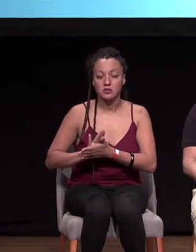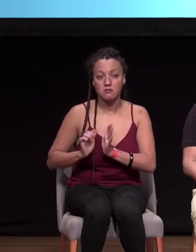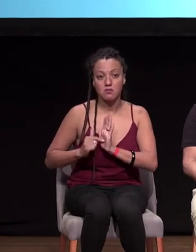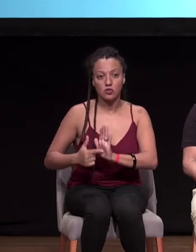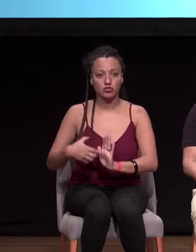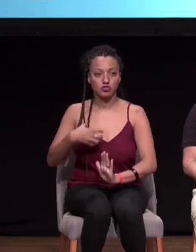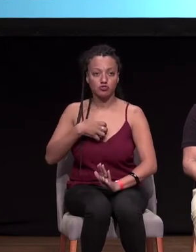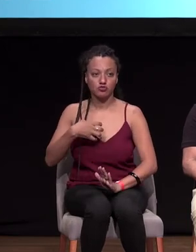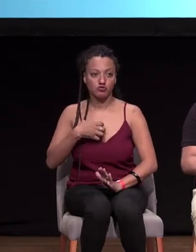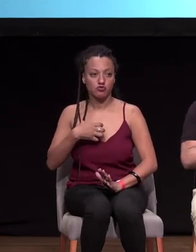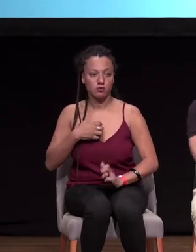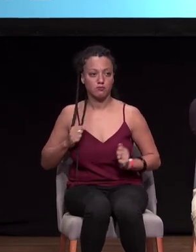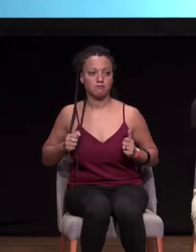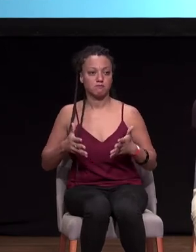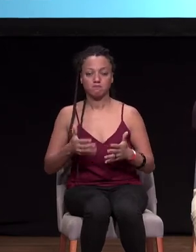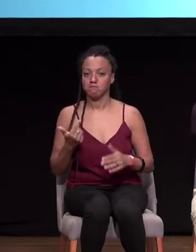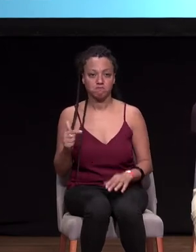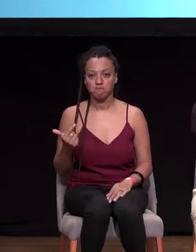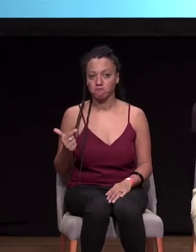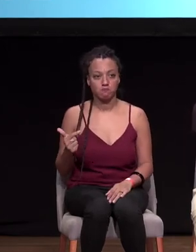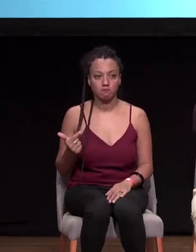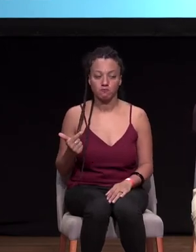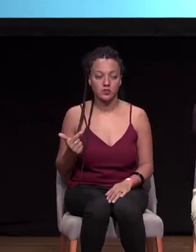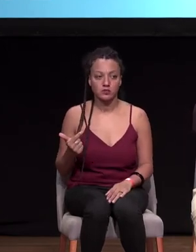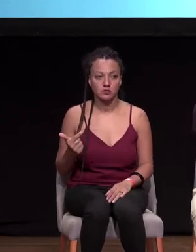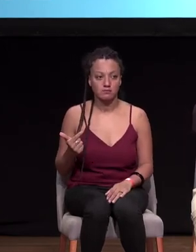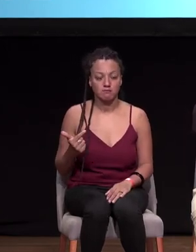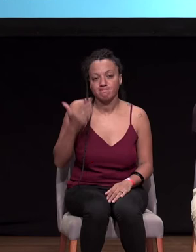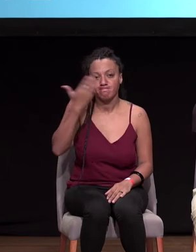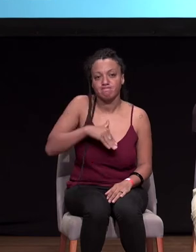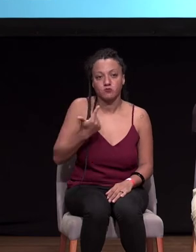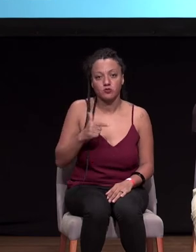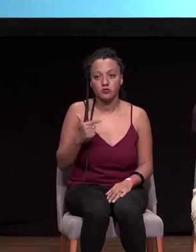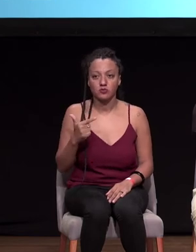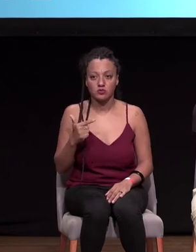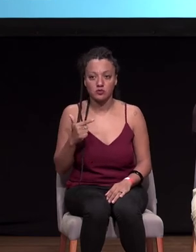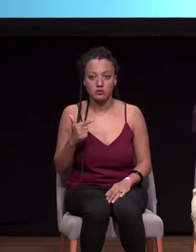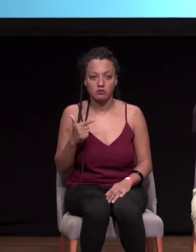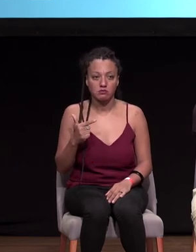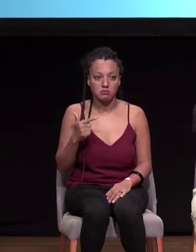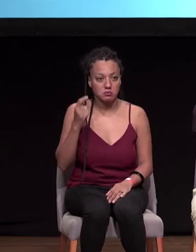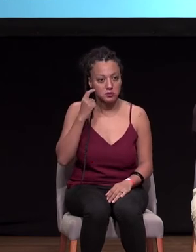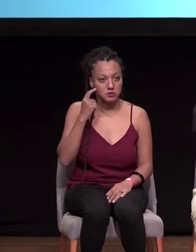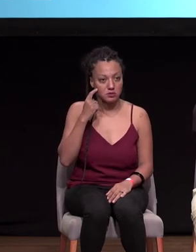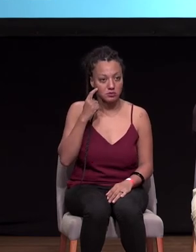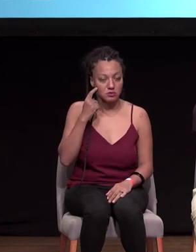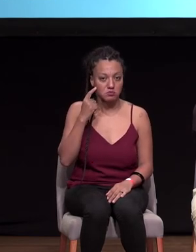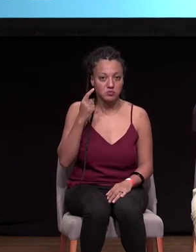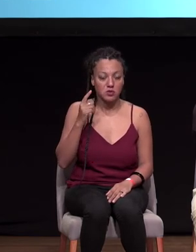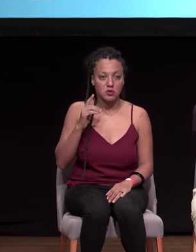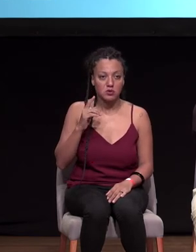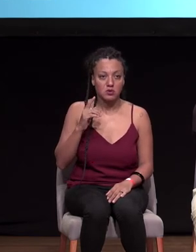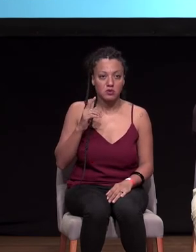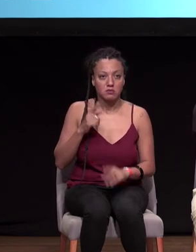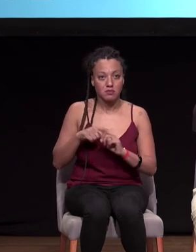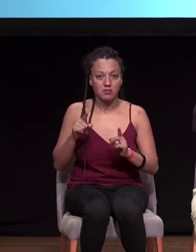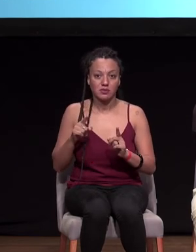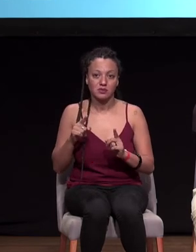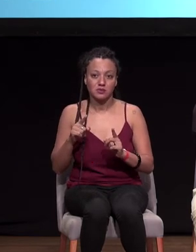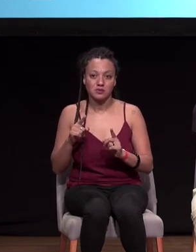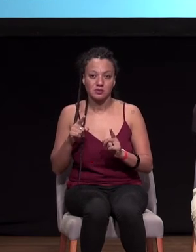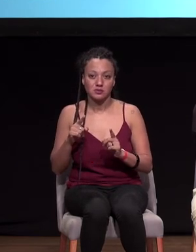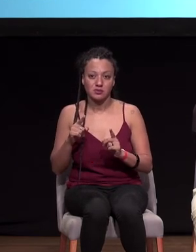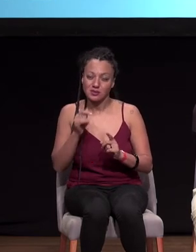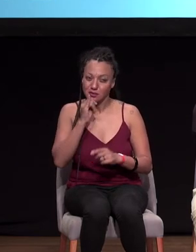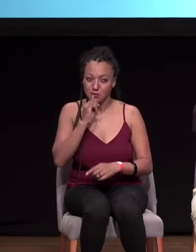dele diante da vamos assim da forma da região formal mas também não o contrário quer dizer os dados